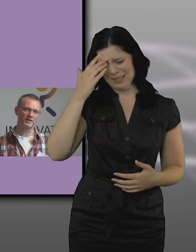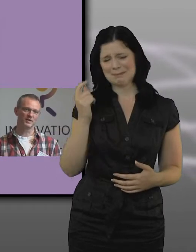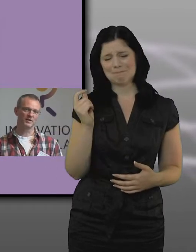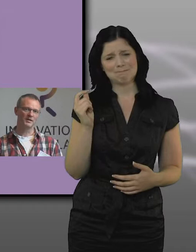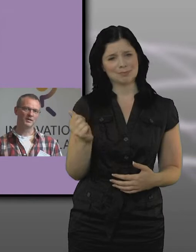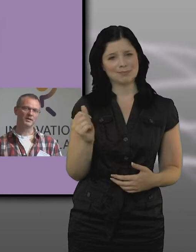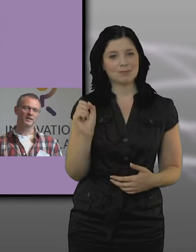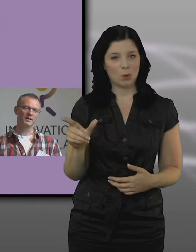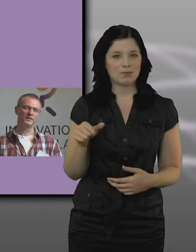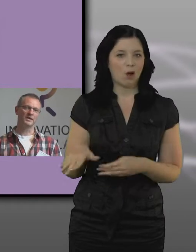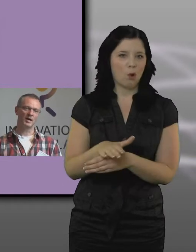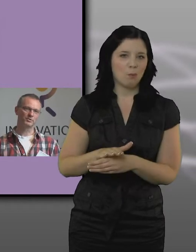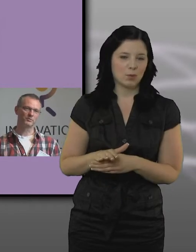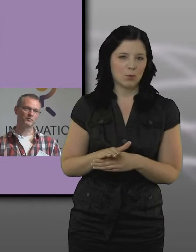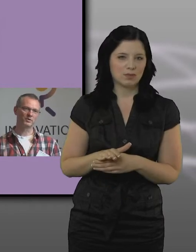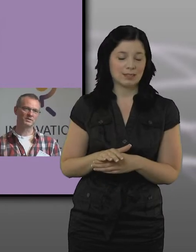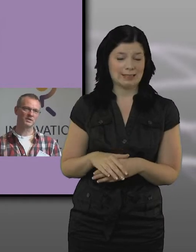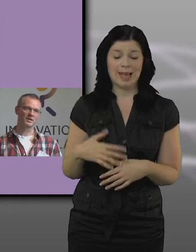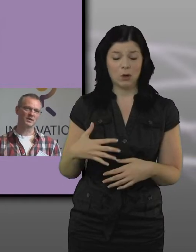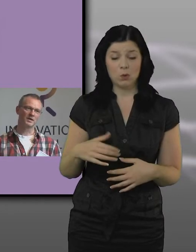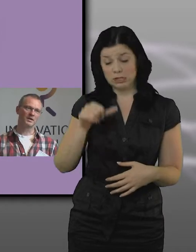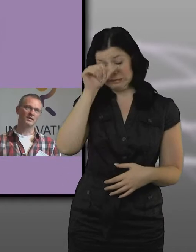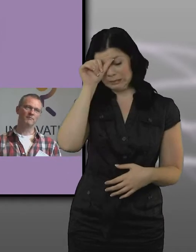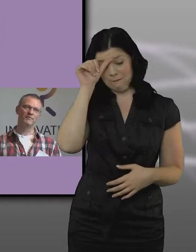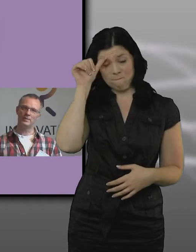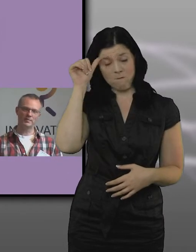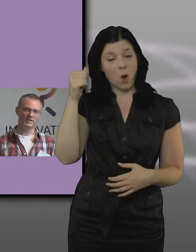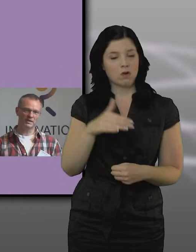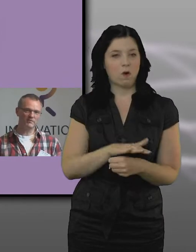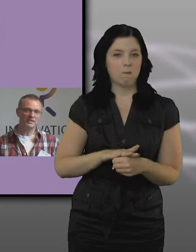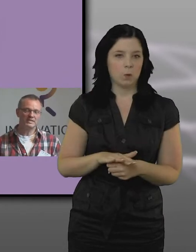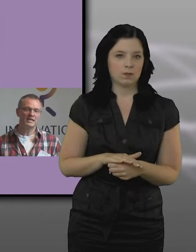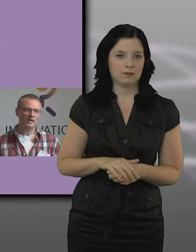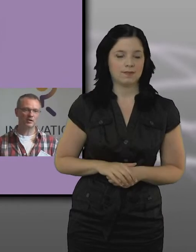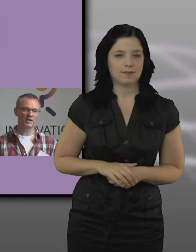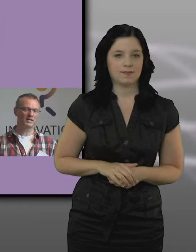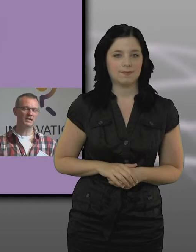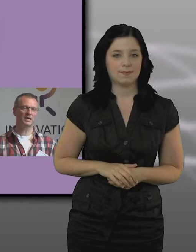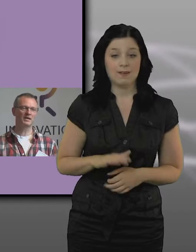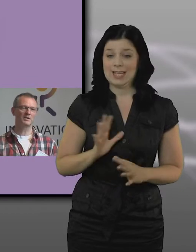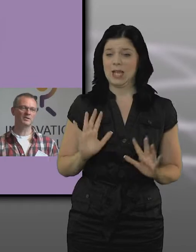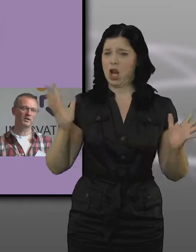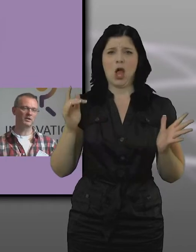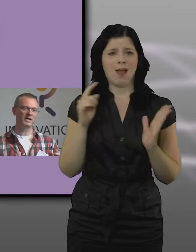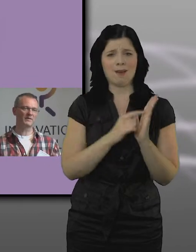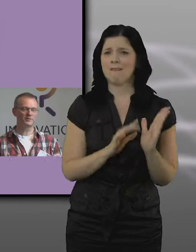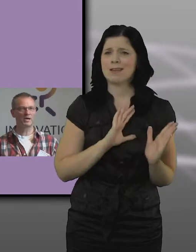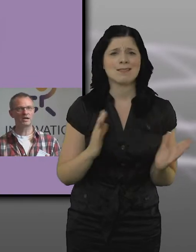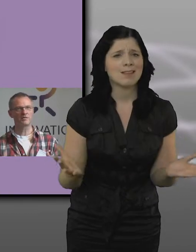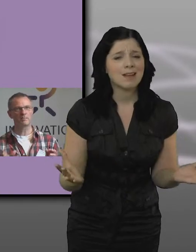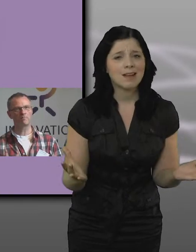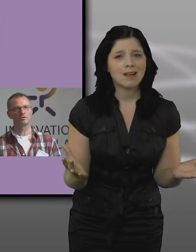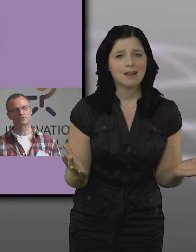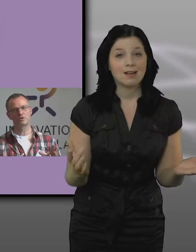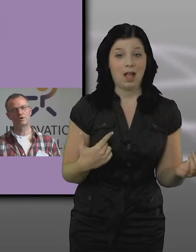här. Det är det absolut svåraste. Det finns inga klara regler. Det enda som är